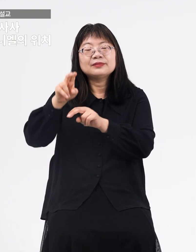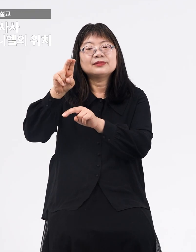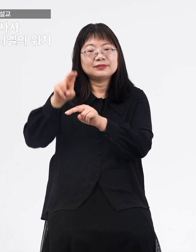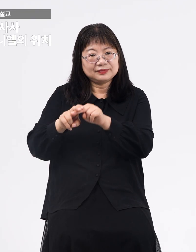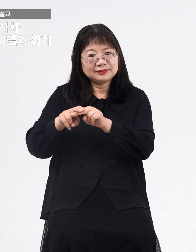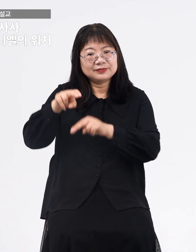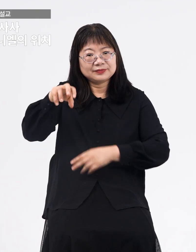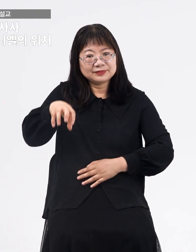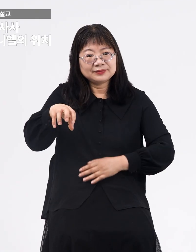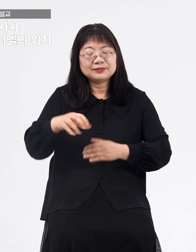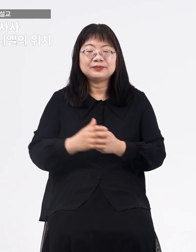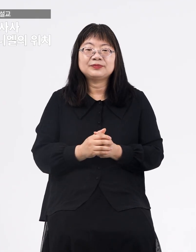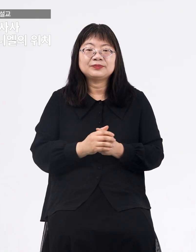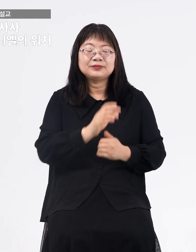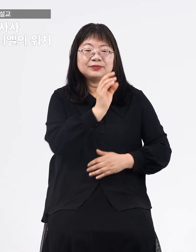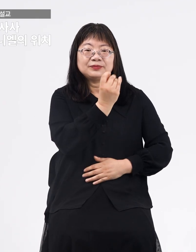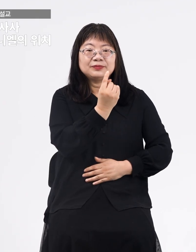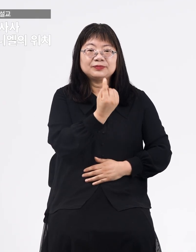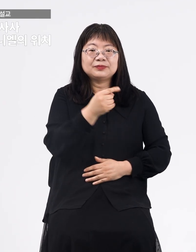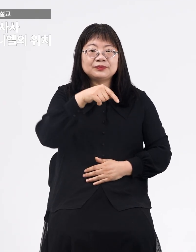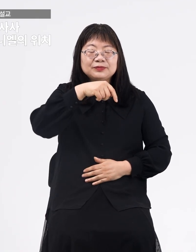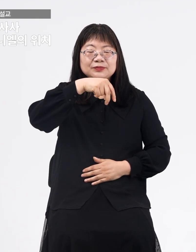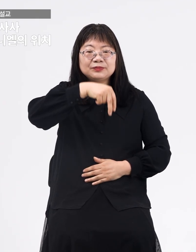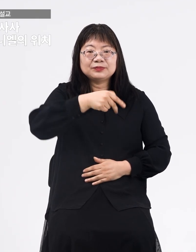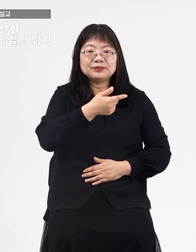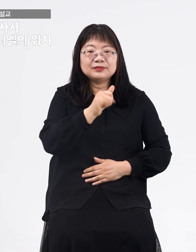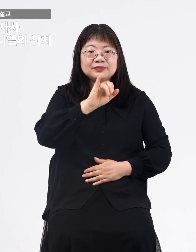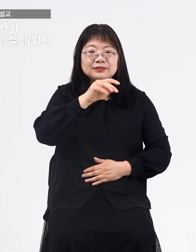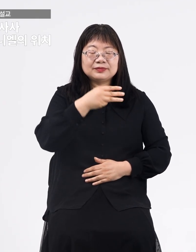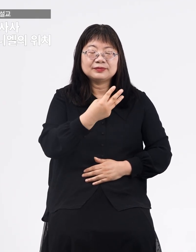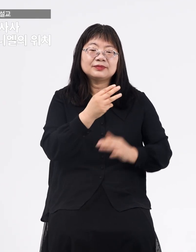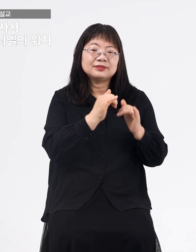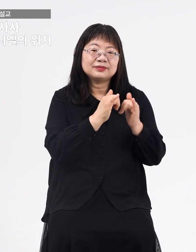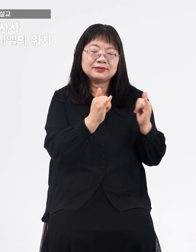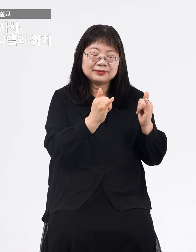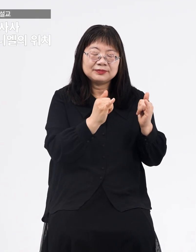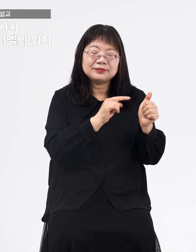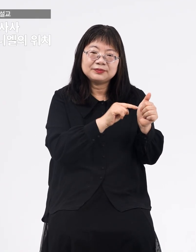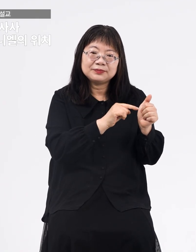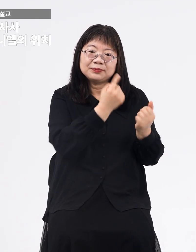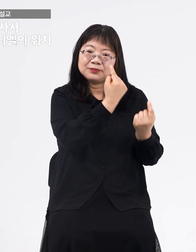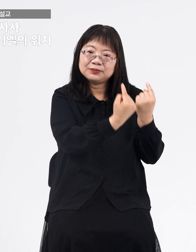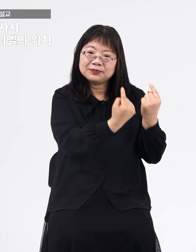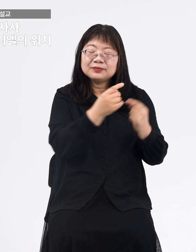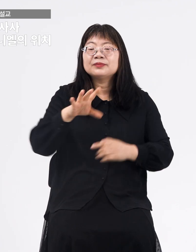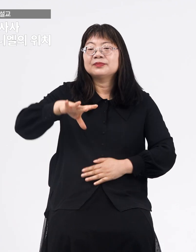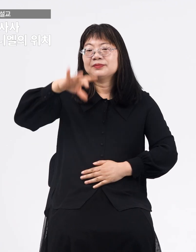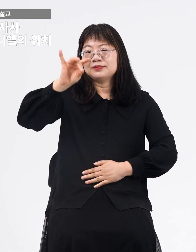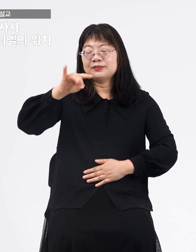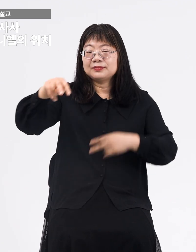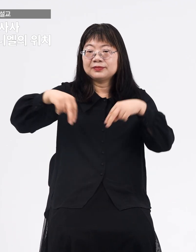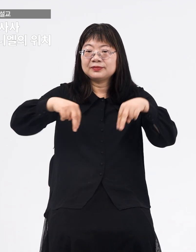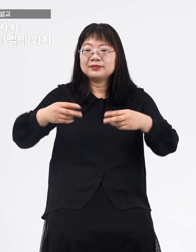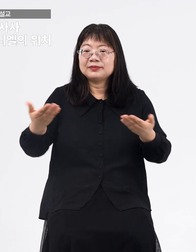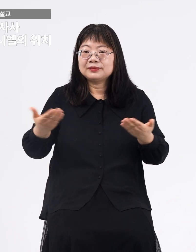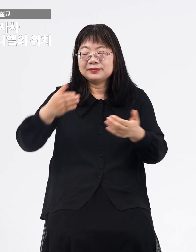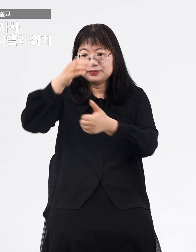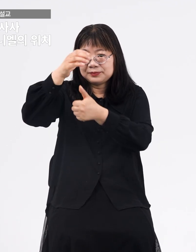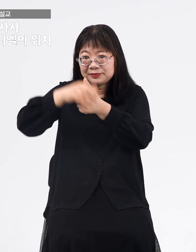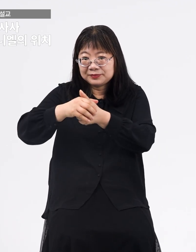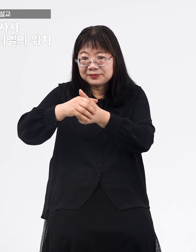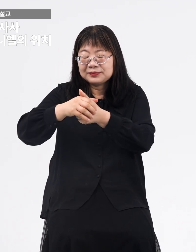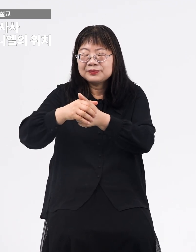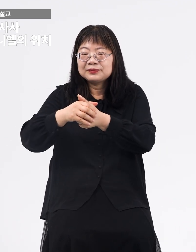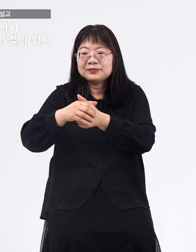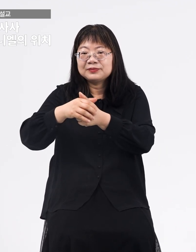때문에 온니엘이라는 사람보다는 첫 사사의 이 의미,